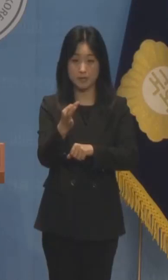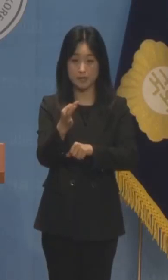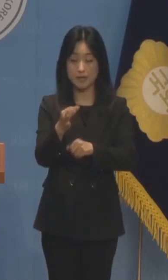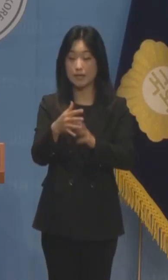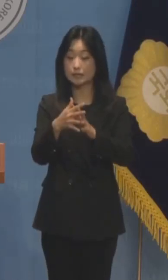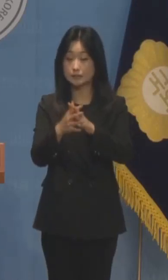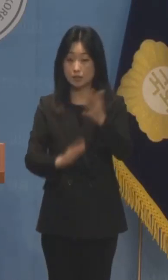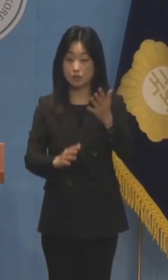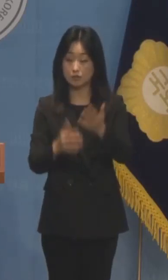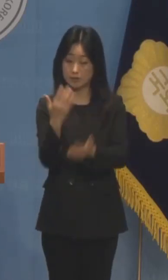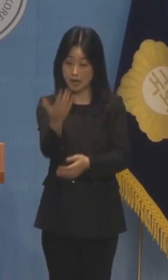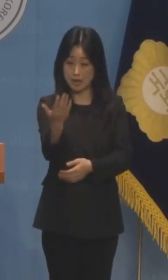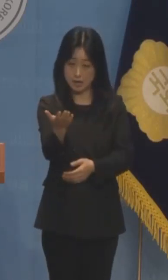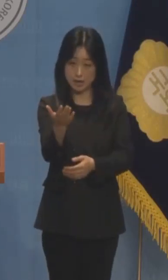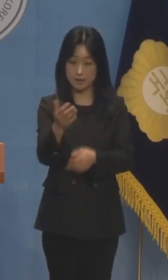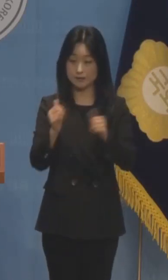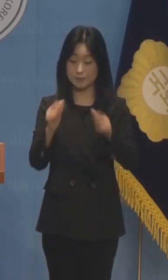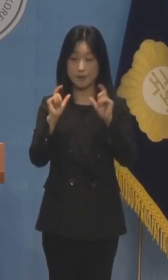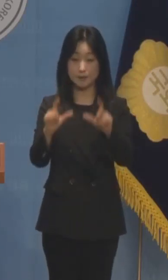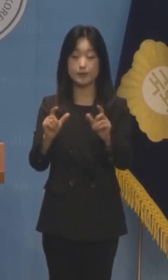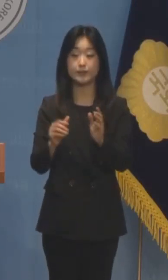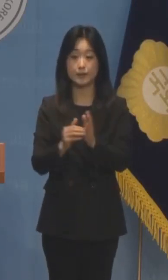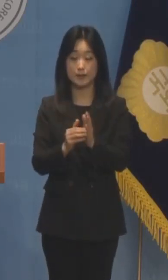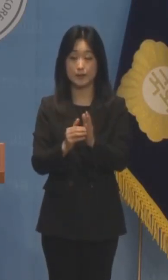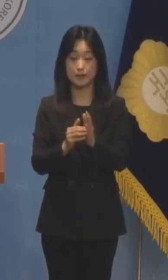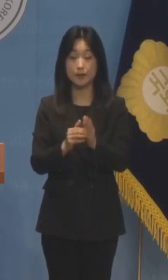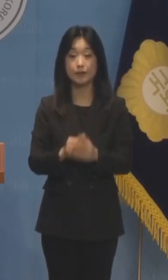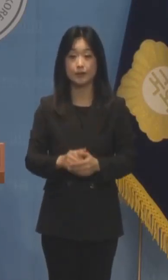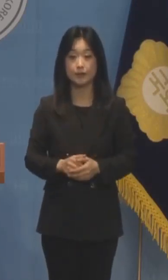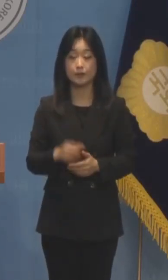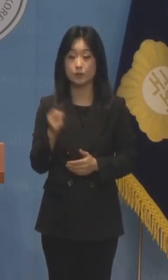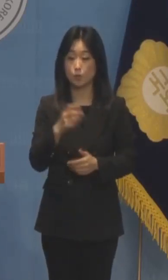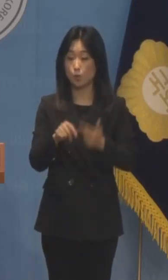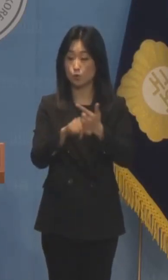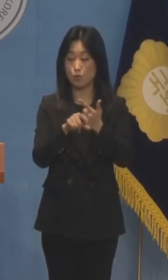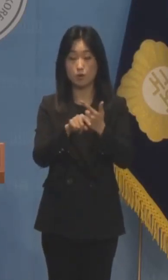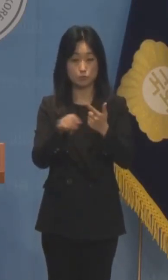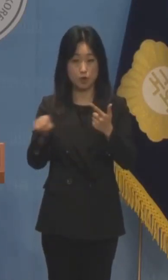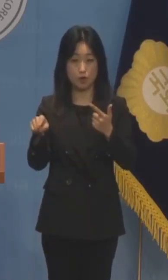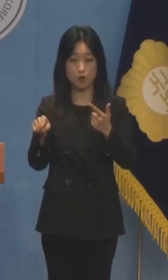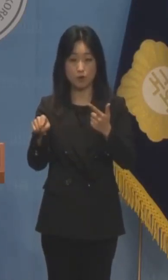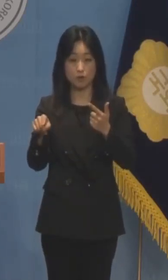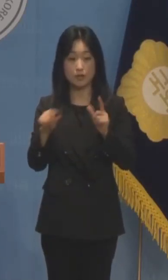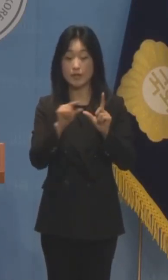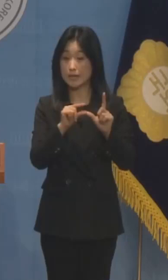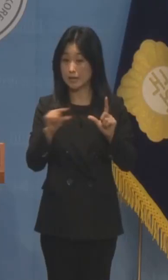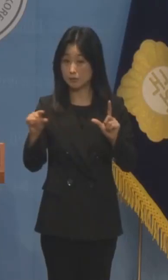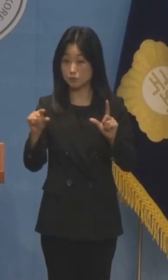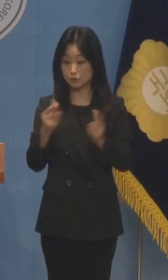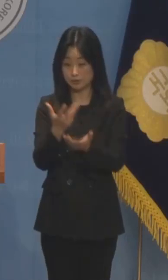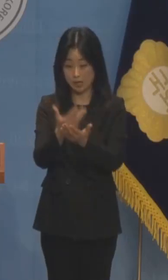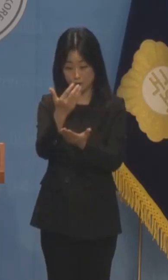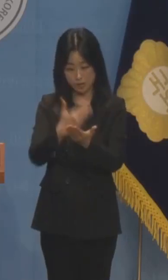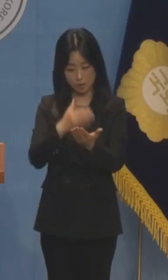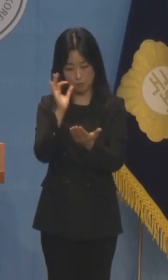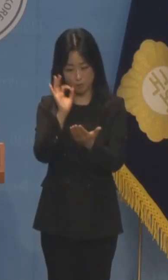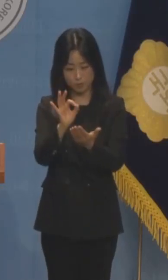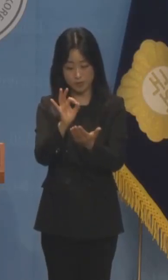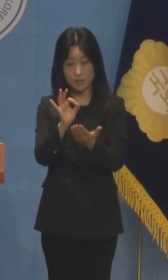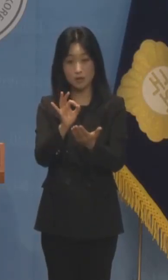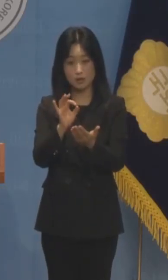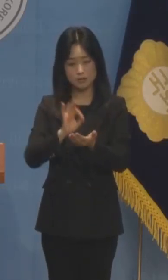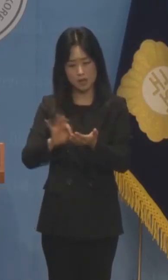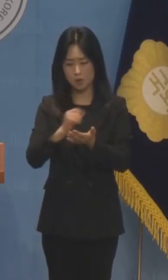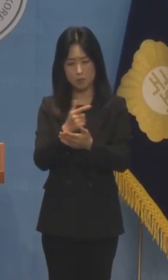자료를 공개하라는 판결을 내렸습니다. 같은 해 6월부터 일부 공개된 자료에서 드러난